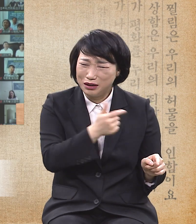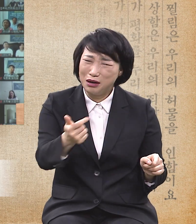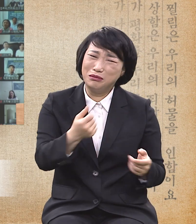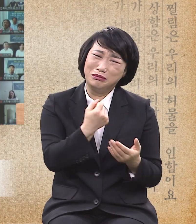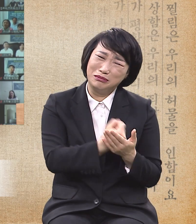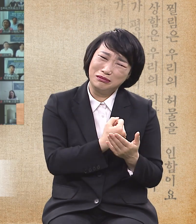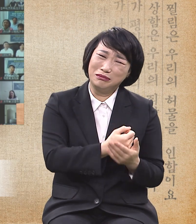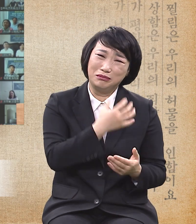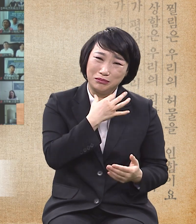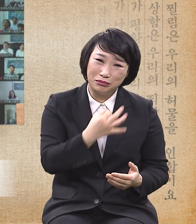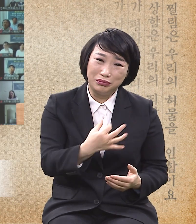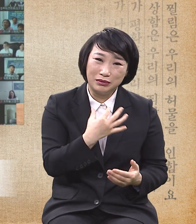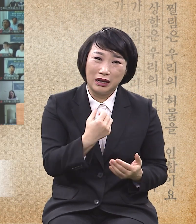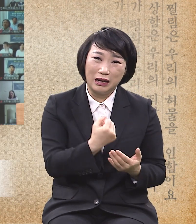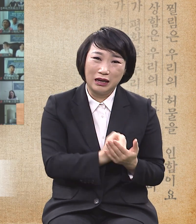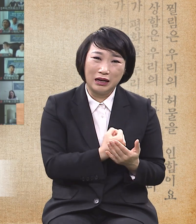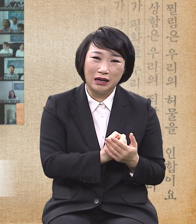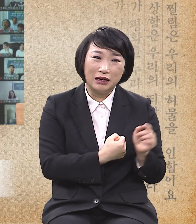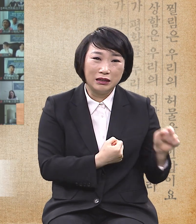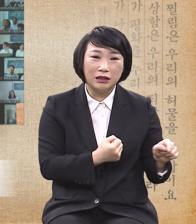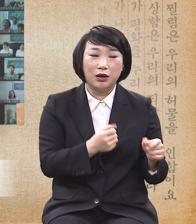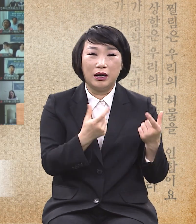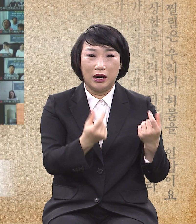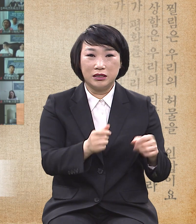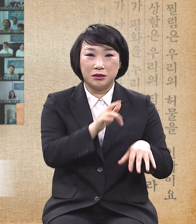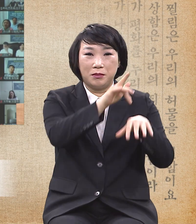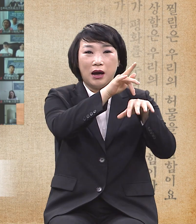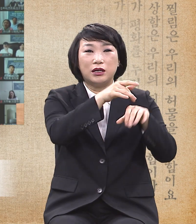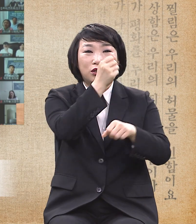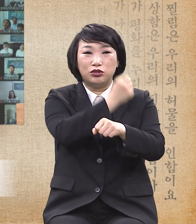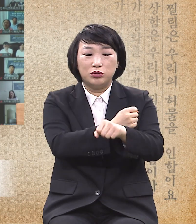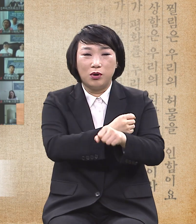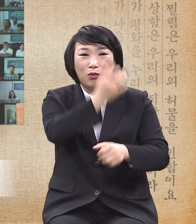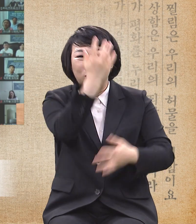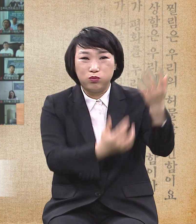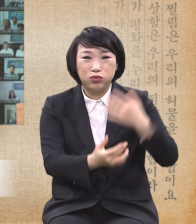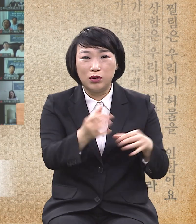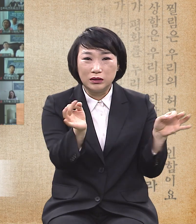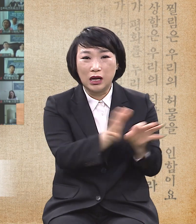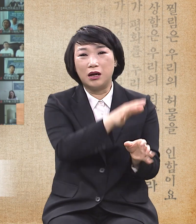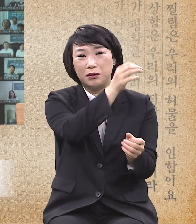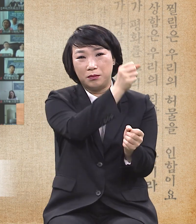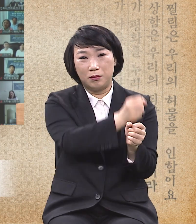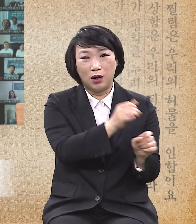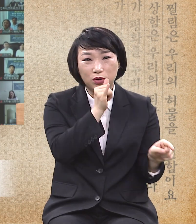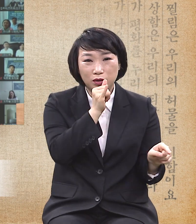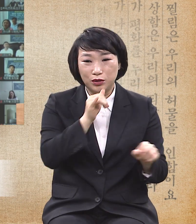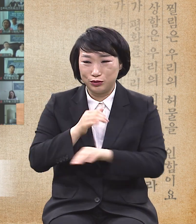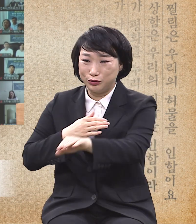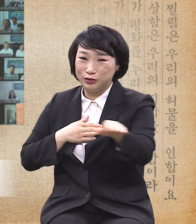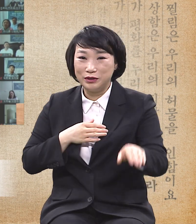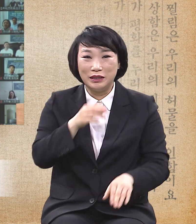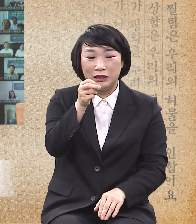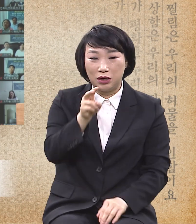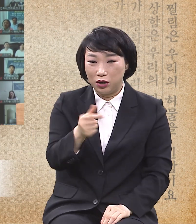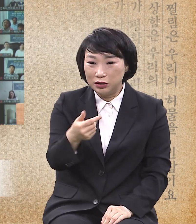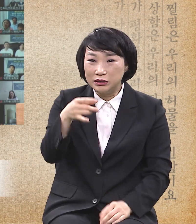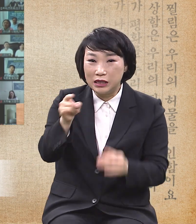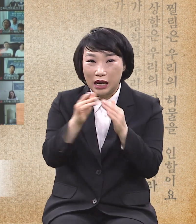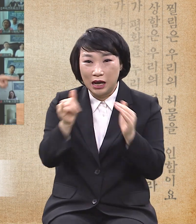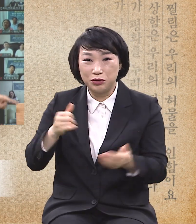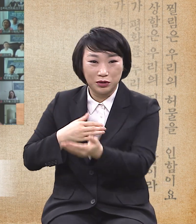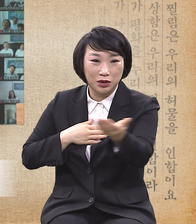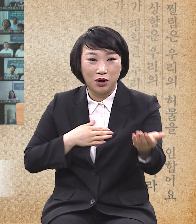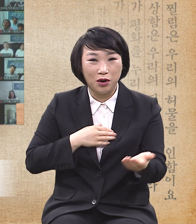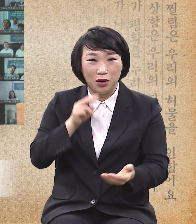얼마나 불행하냐. 마귀는 이렇게 공력을 불태우고 만다 이 말이요. 연세가족이